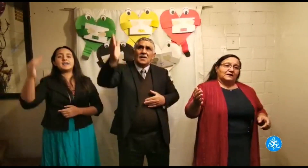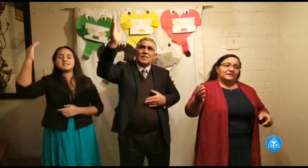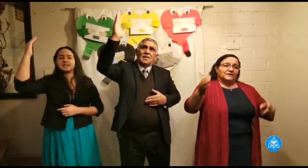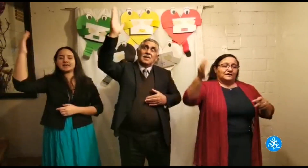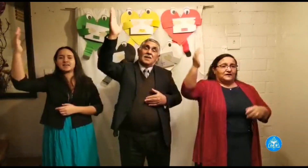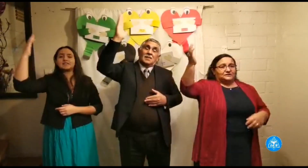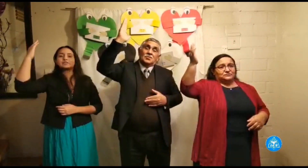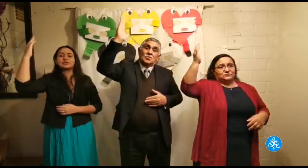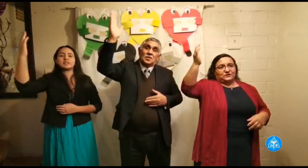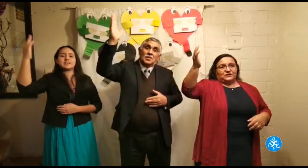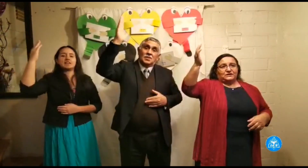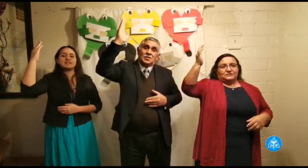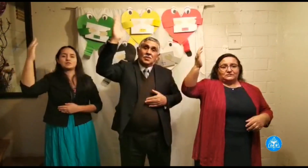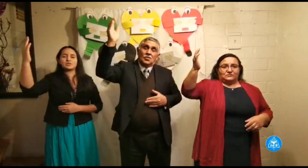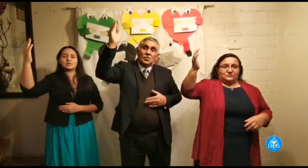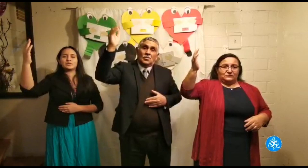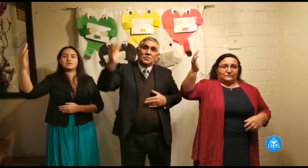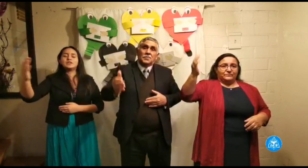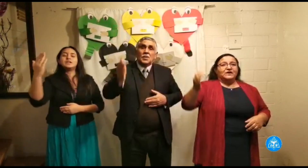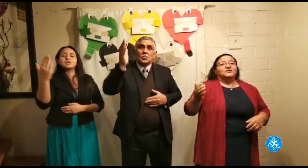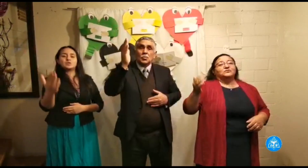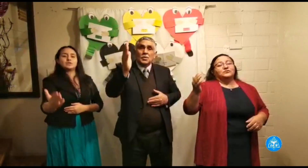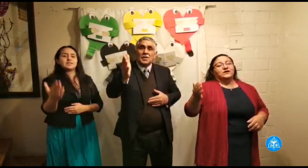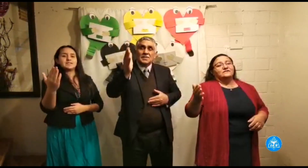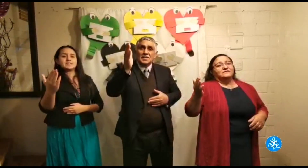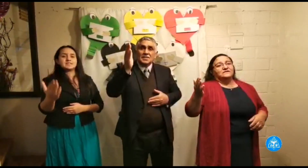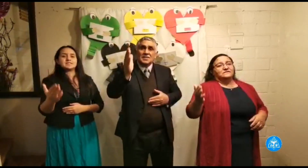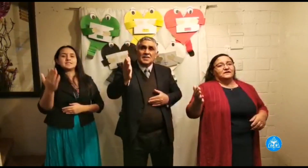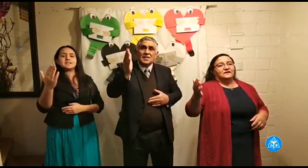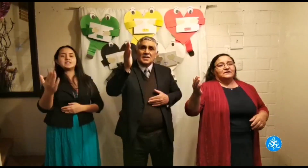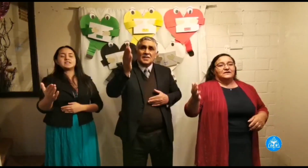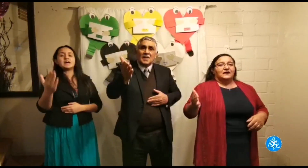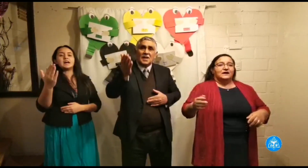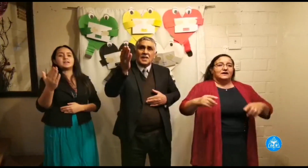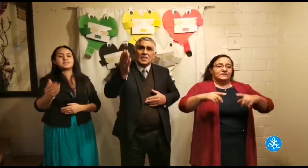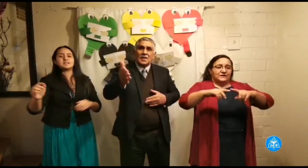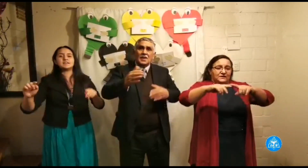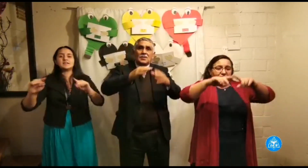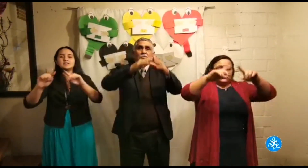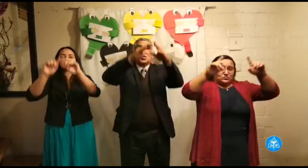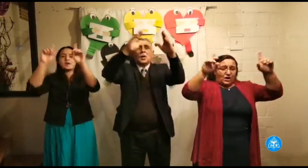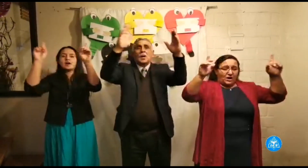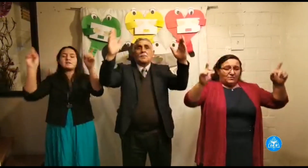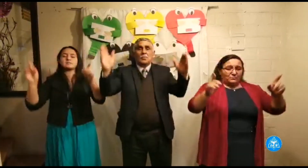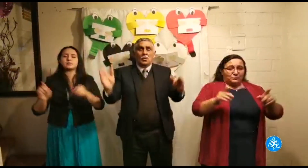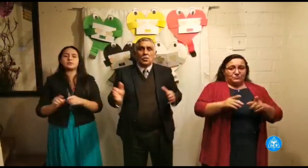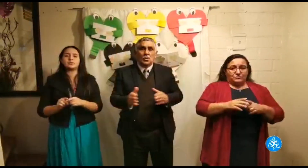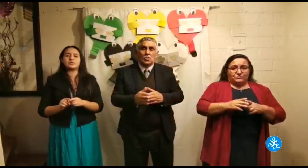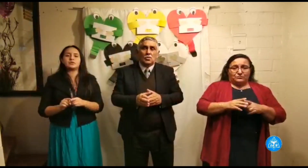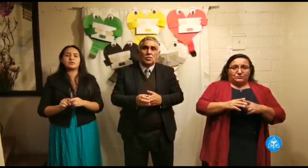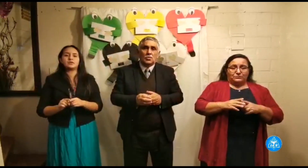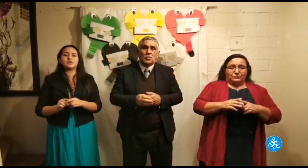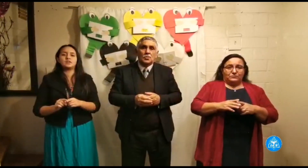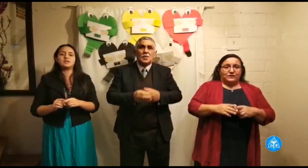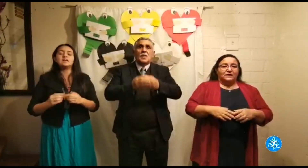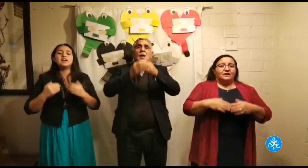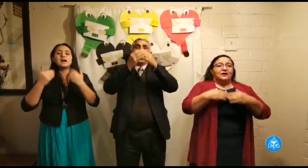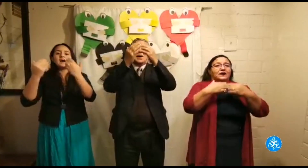necesitas de Jesucristo, tú necesitas de su amor.